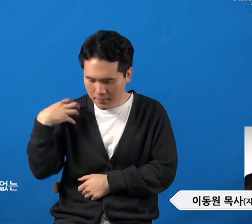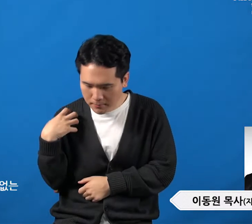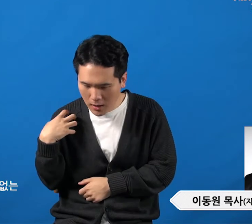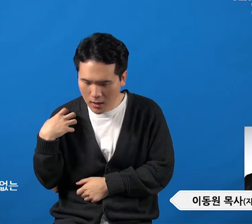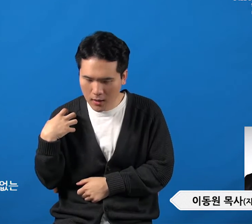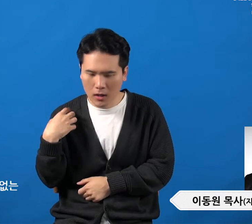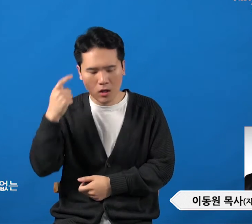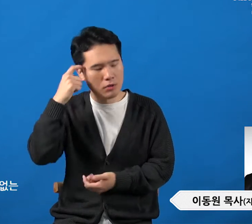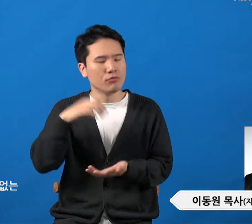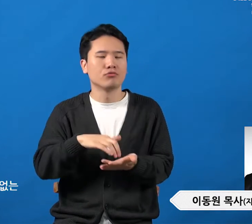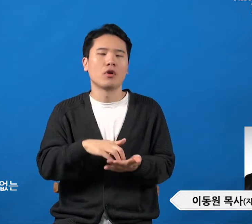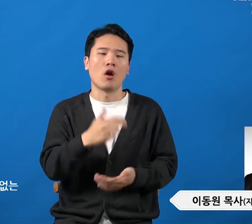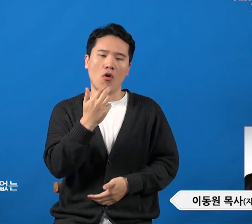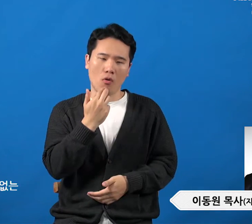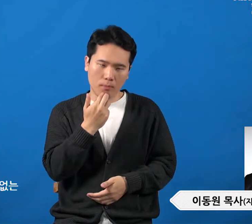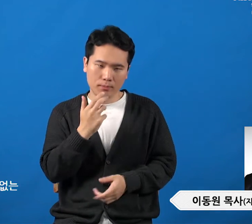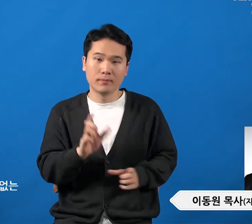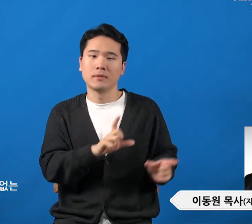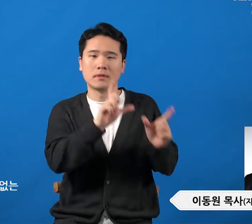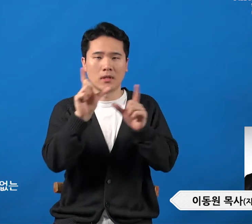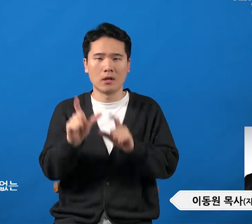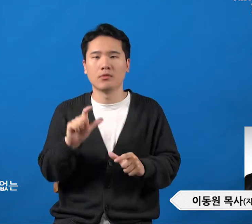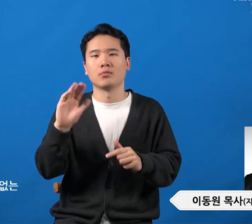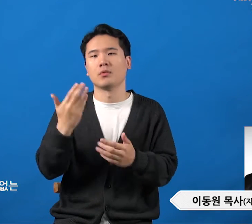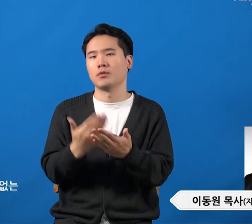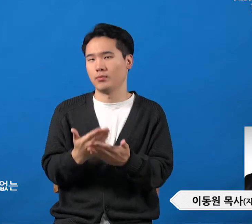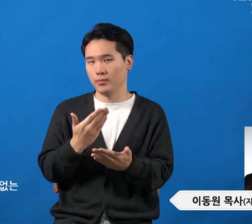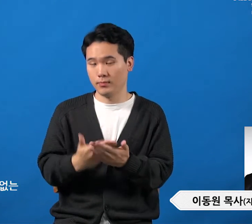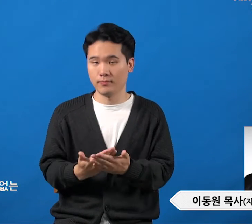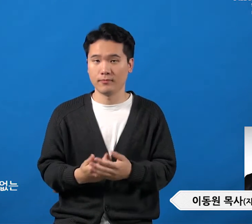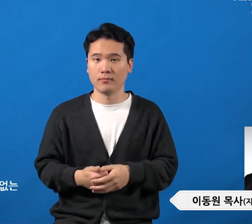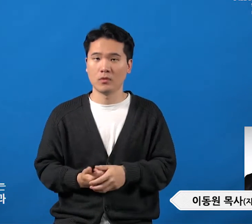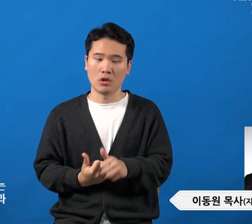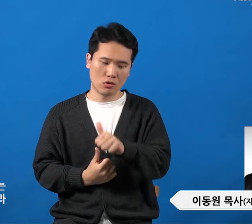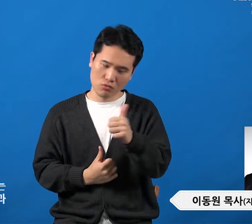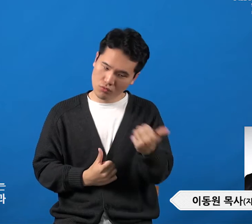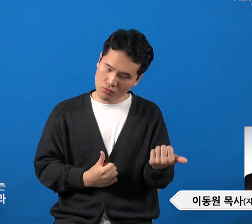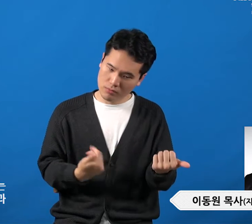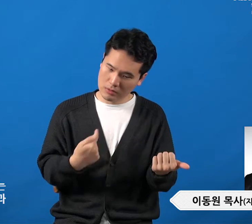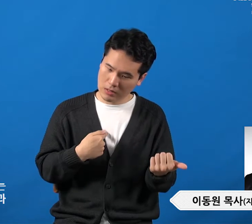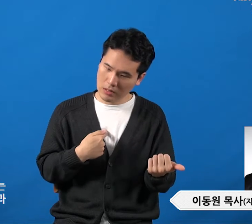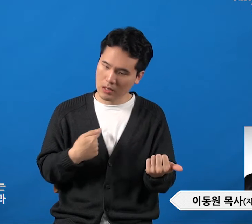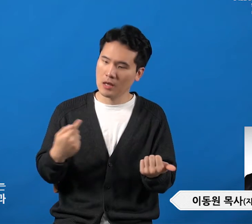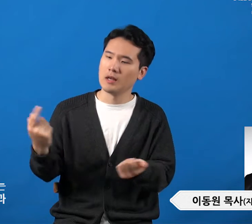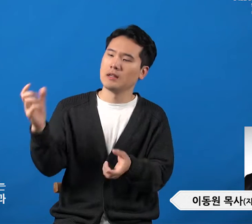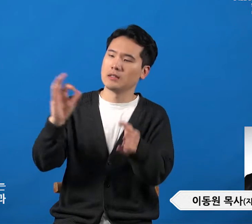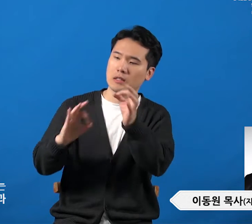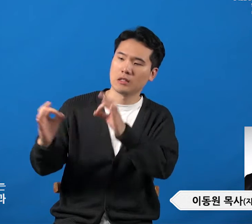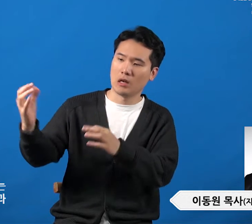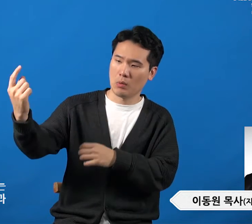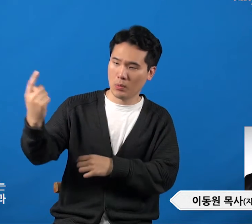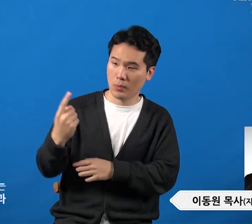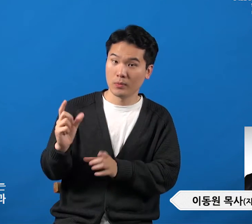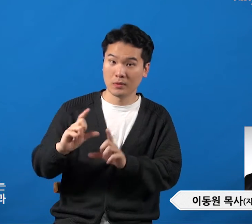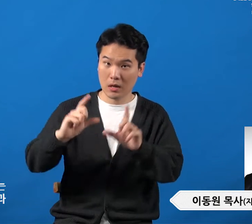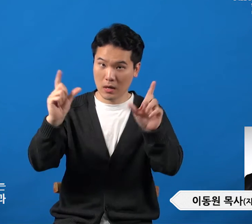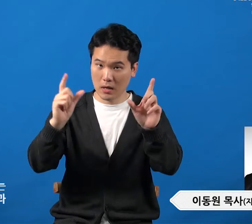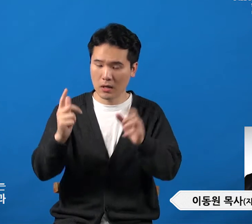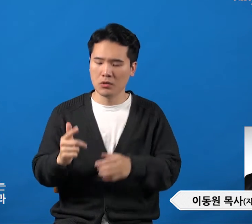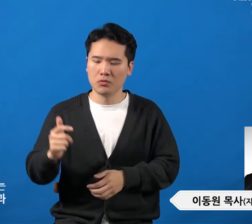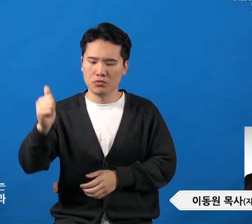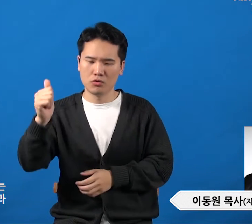가족과 이웃에게 후회가 없는 삶이 되게 하소서. 죽음이 나에게 찾아오는 날은